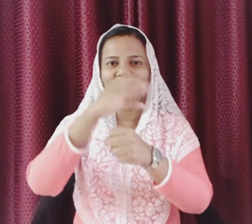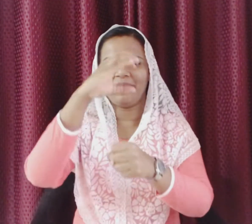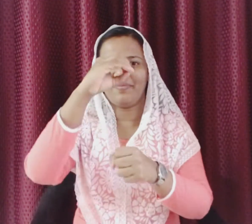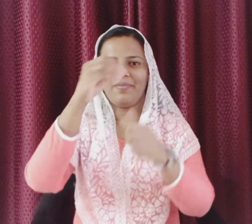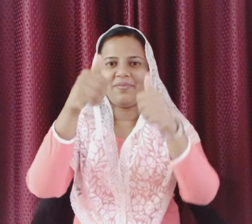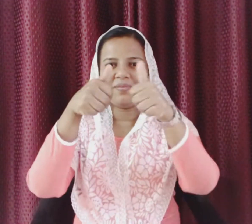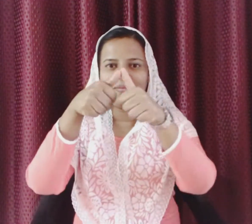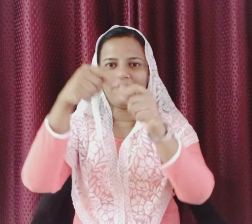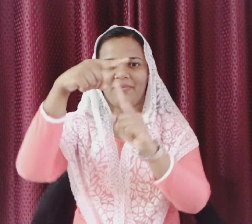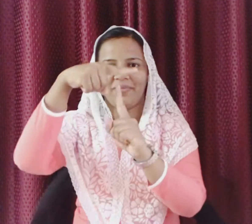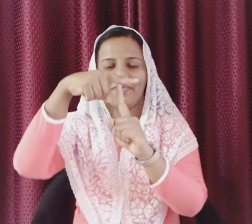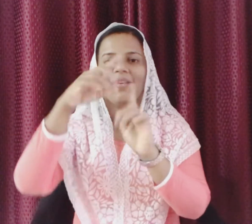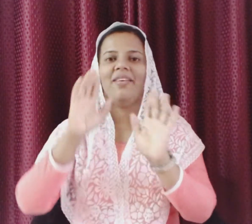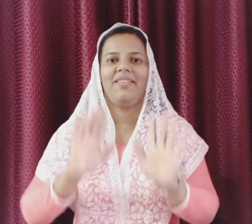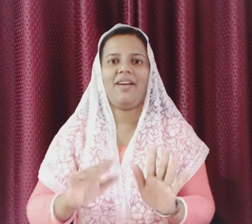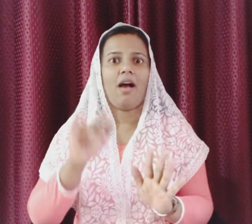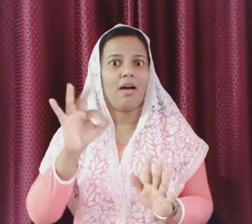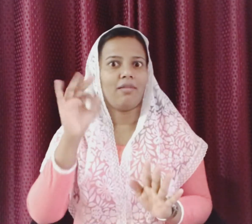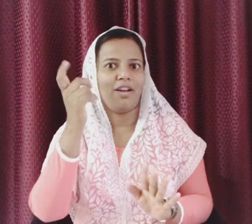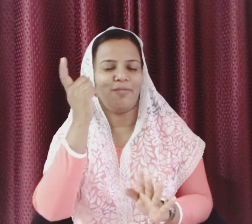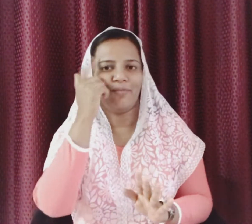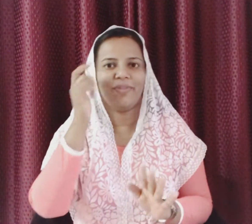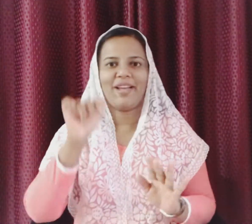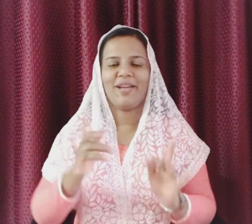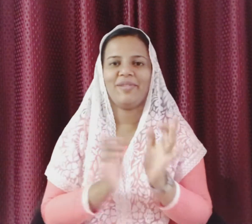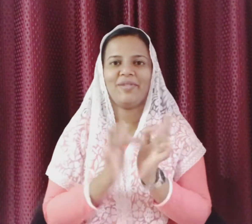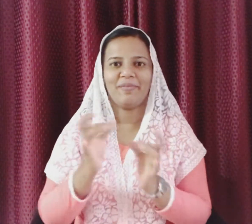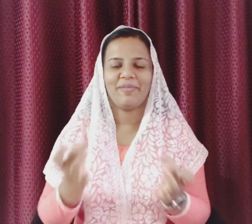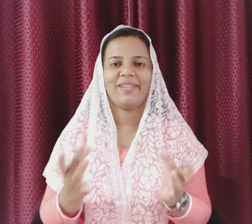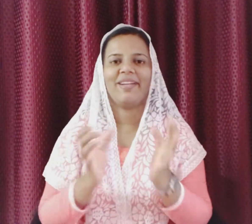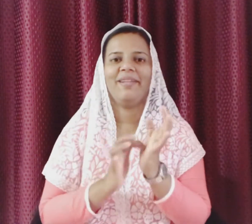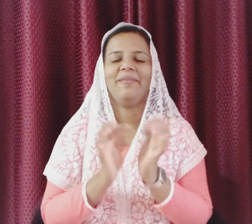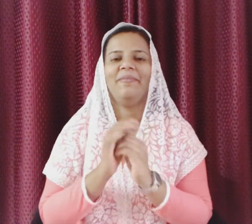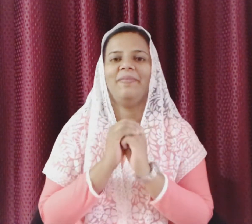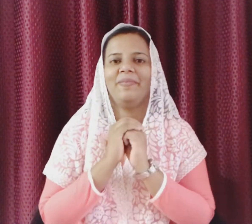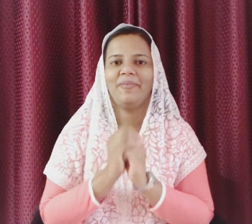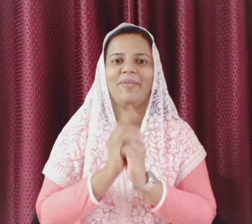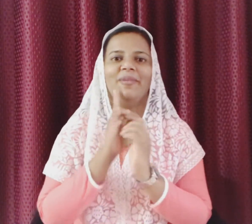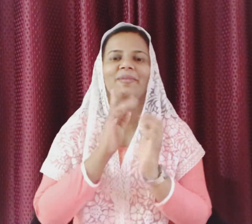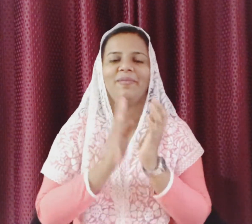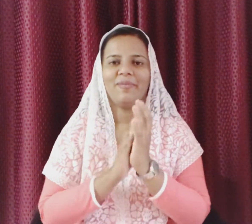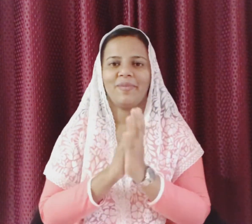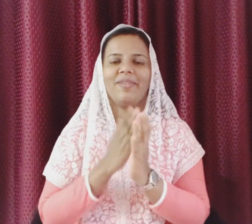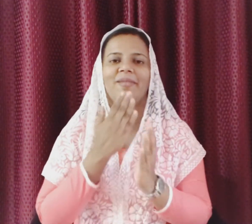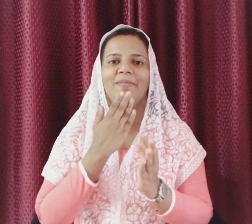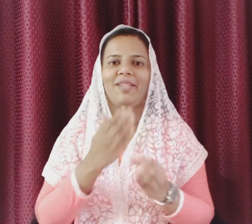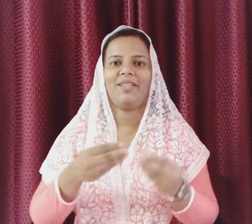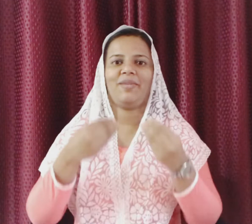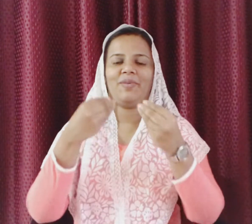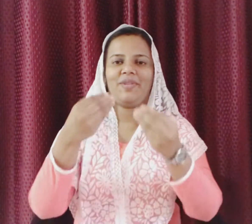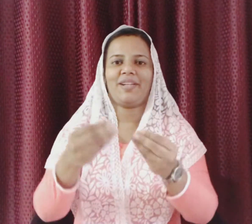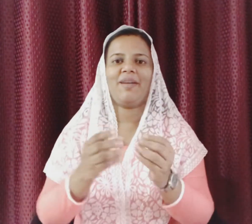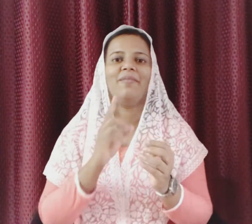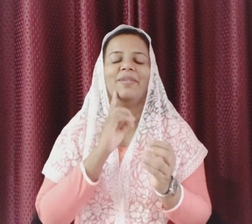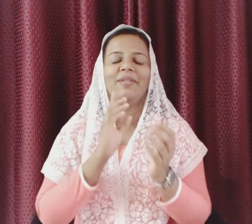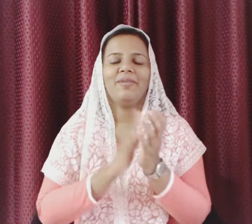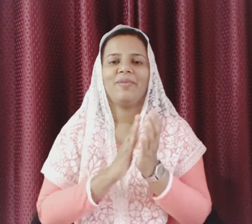ആ ഒരു ബോധത്തോടുകൂടെ നമുക്ക് ഇന്ന് പ്രഭാതത്തിൽ നമ്മുടെ കർത്താവിനെ ആരാധിക്കാം, കർത്താവിനെ സ്തുതിക്കാം, കർത്താവിന് നന്ദി പറയാം, സ്തോത്രഗീതങ്ങളൊക്കെ പാടാം.